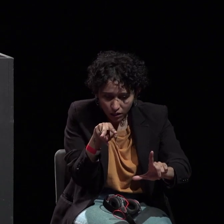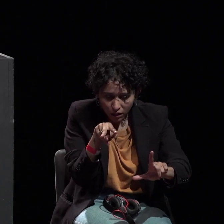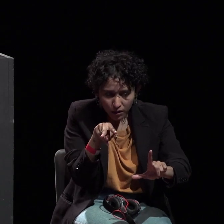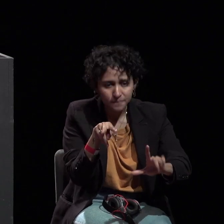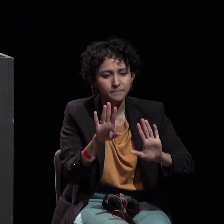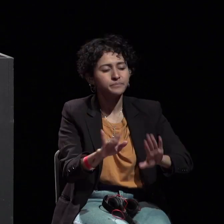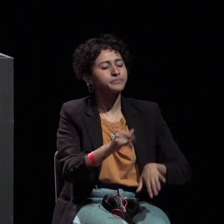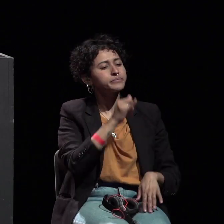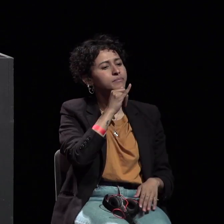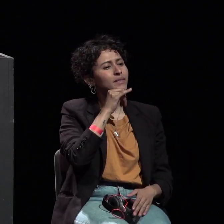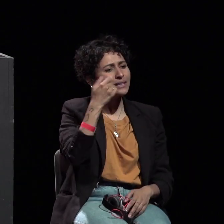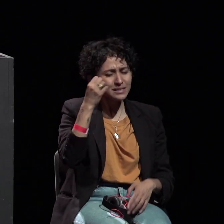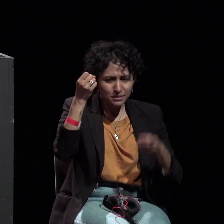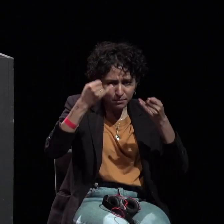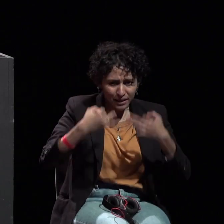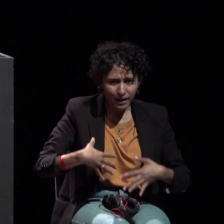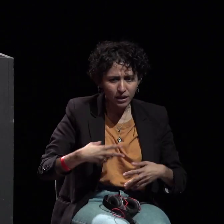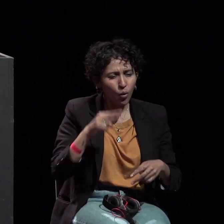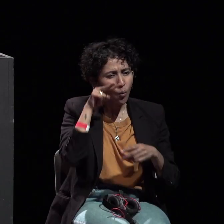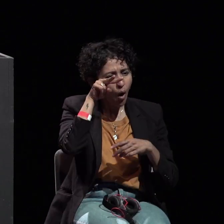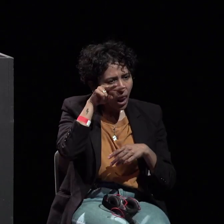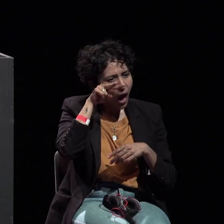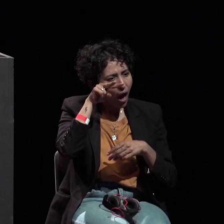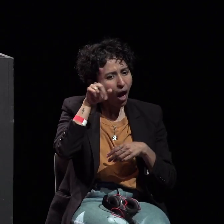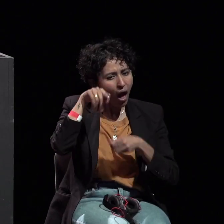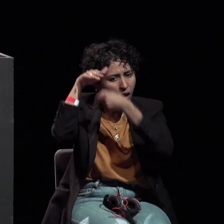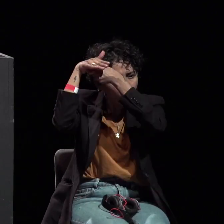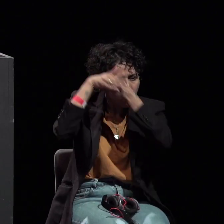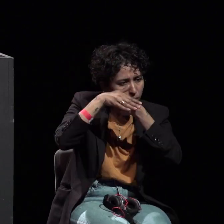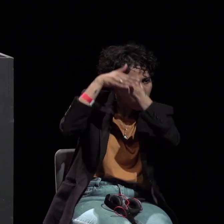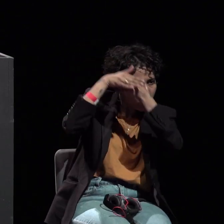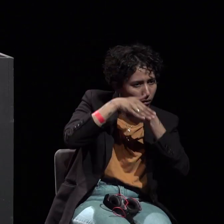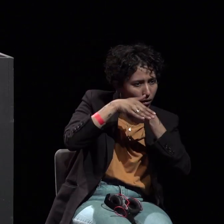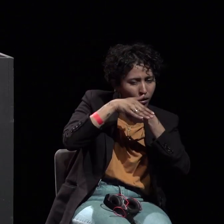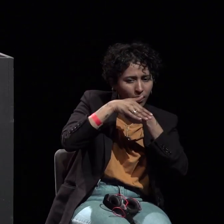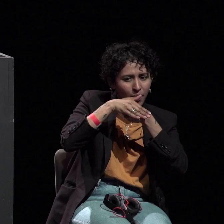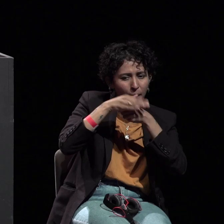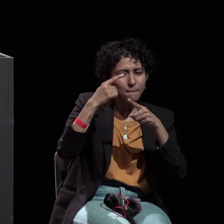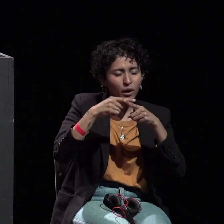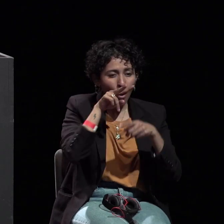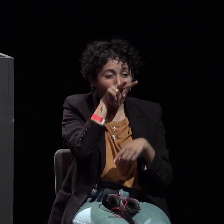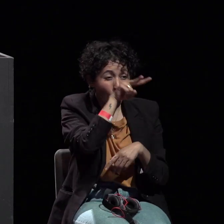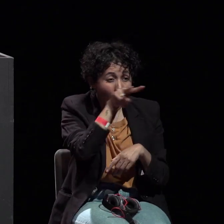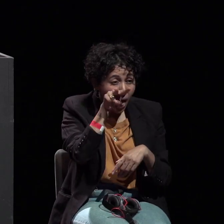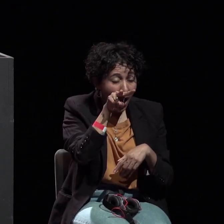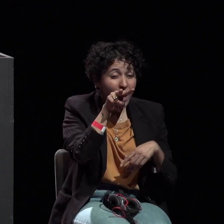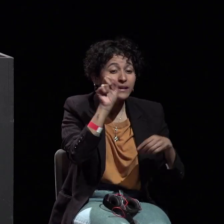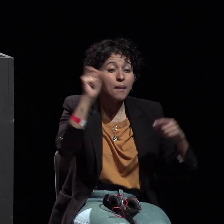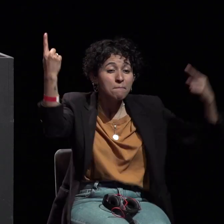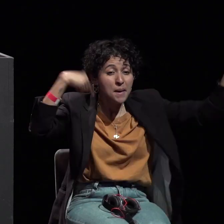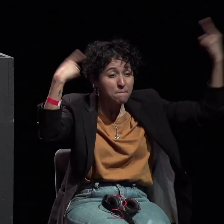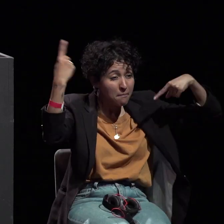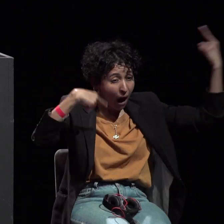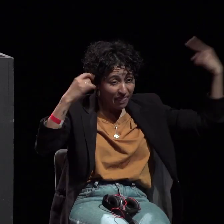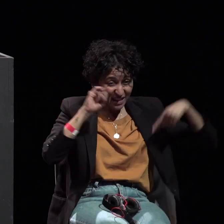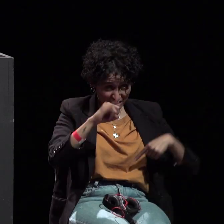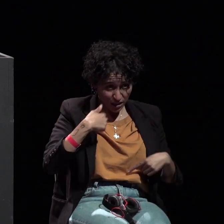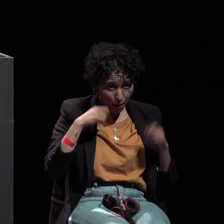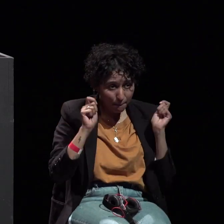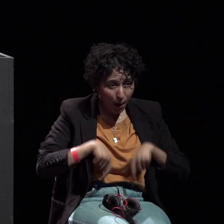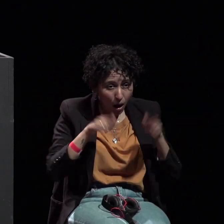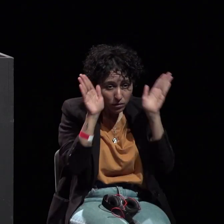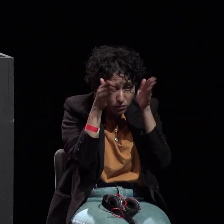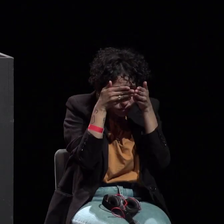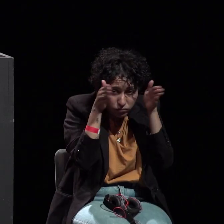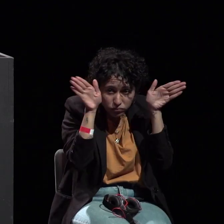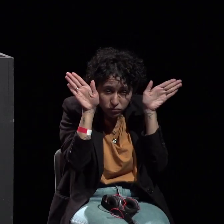é subserviente, porque pelo olhar a gente desloca o nosso lugar de agentes e a gente